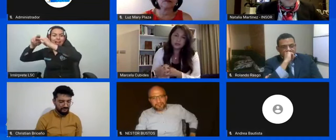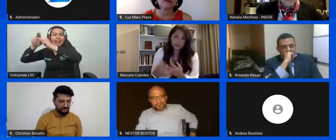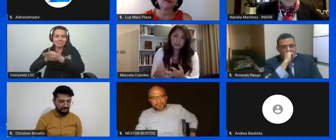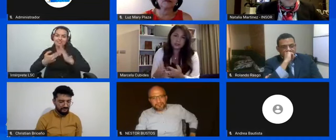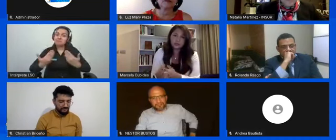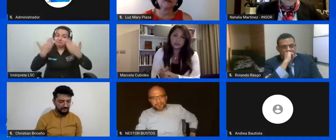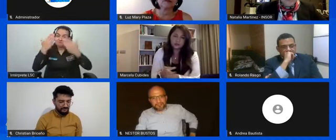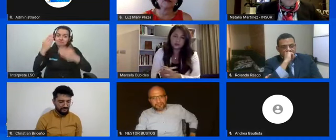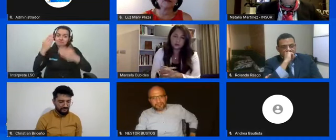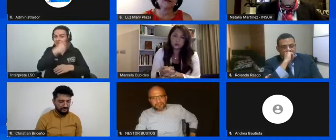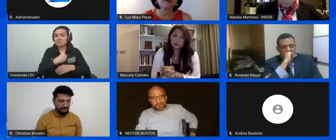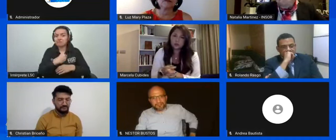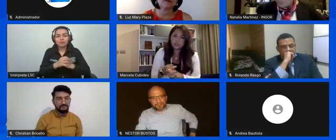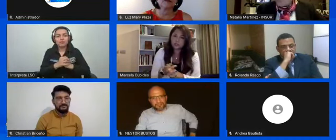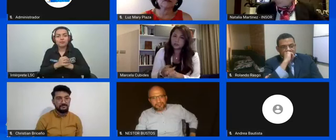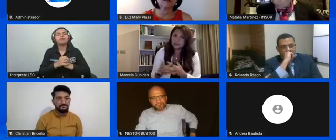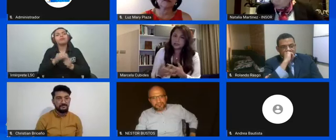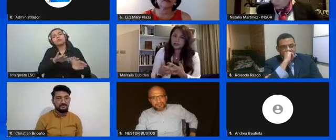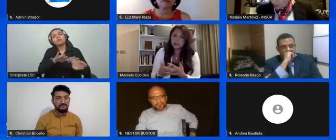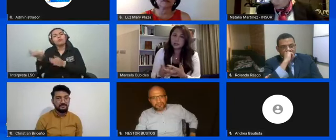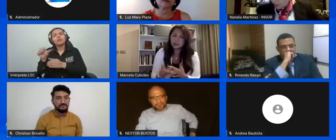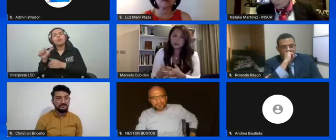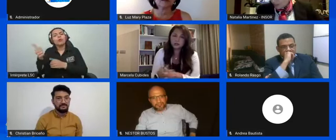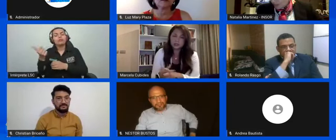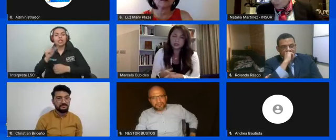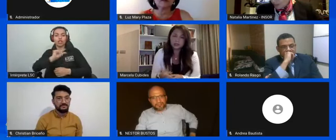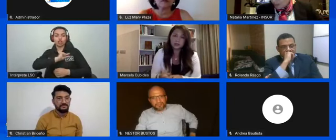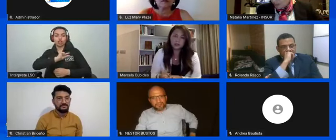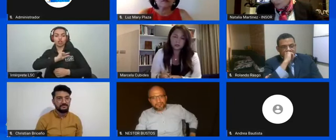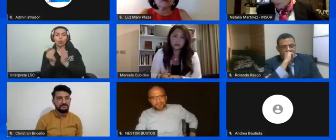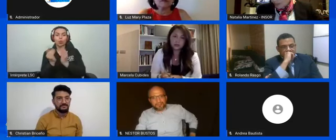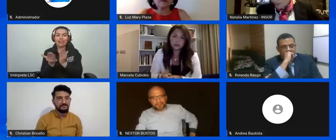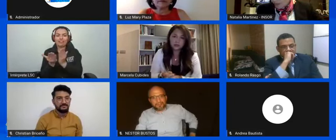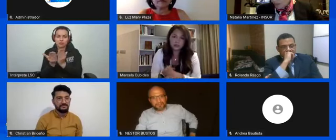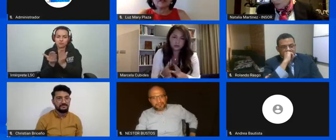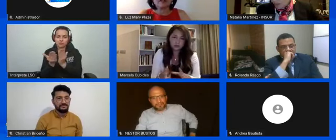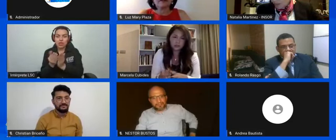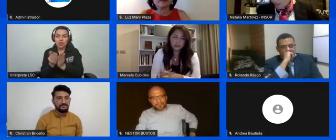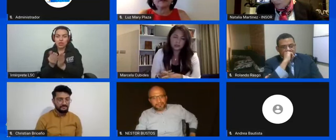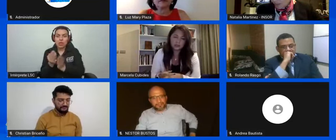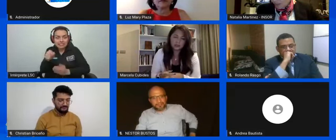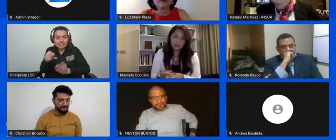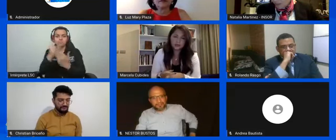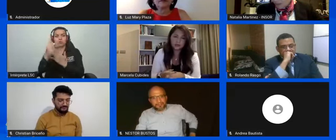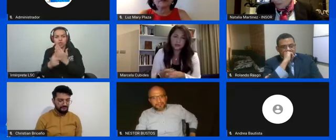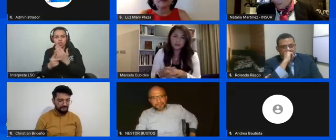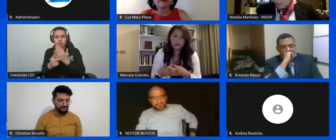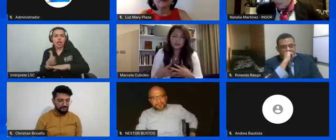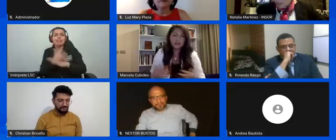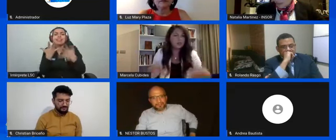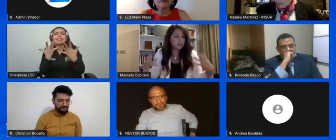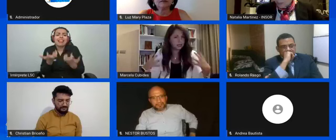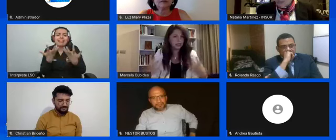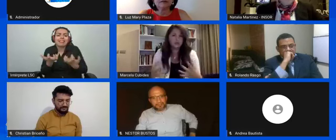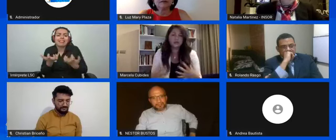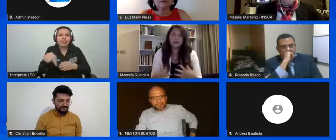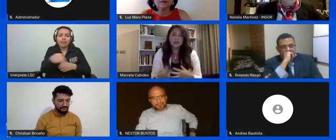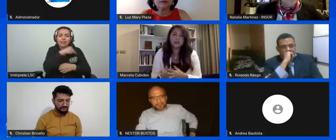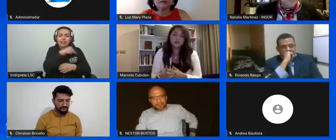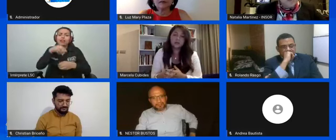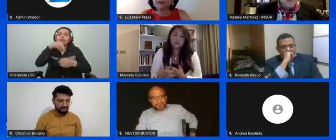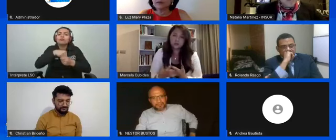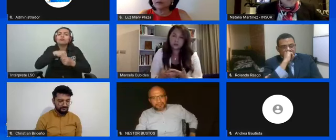INSOR Educativo, que es otro proyecto que estaba en el corazón de los funcionarios del INSOR, de gestión educativa, y le dimos